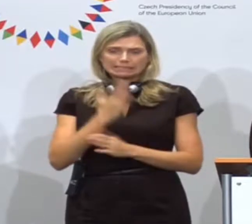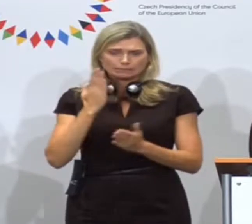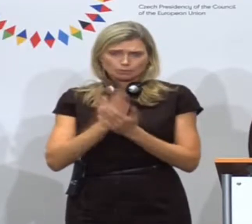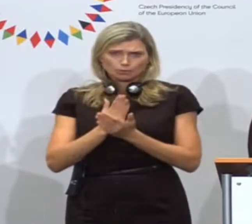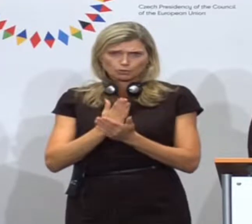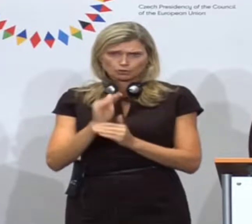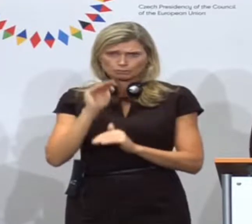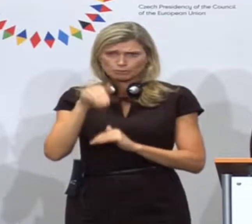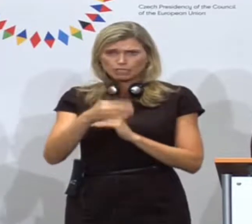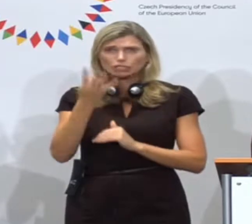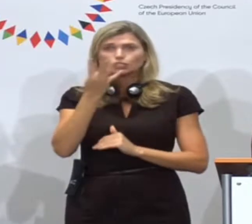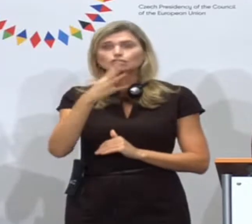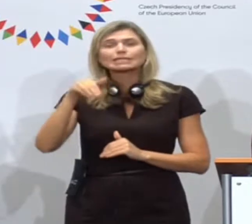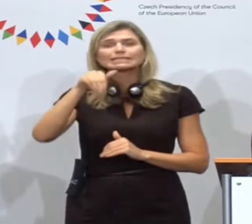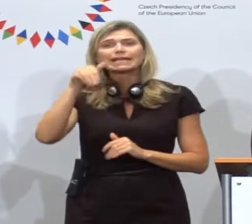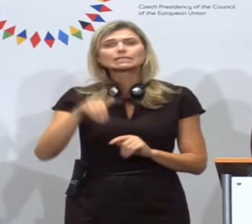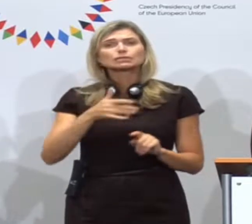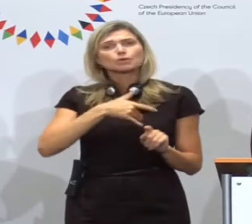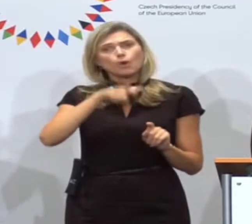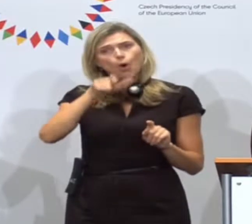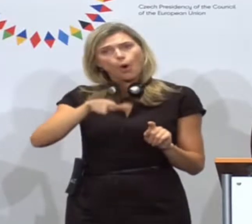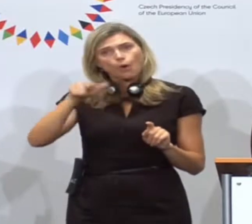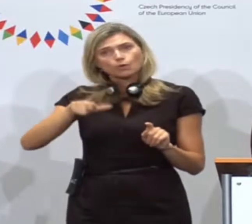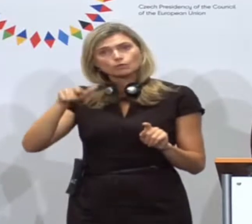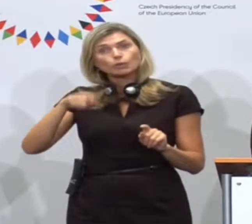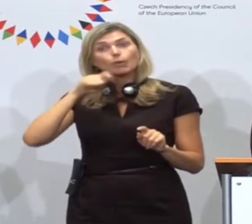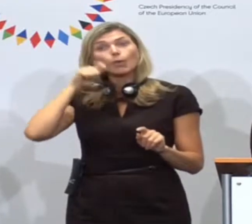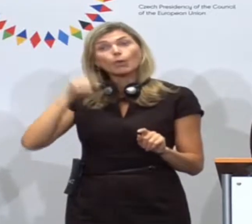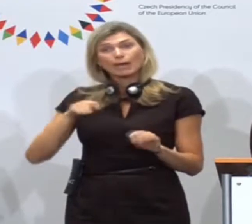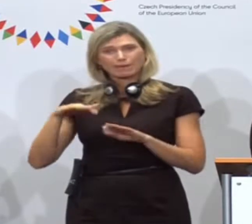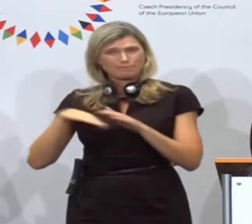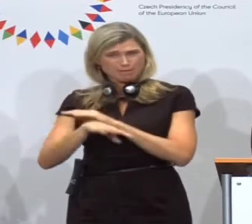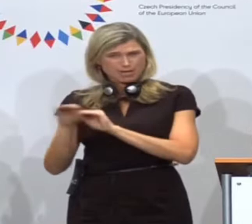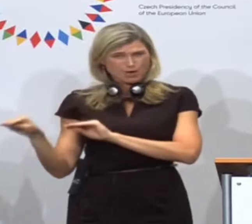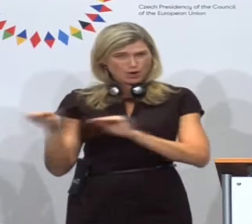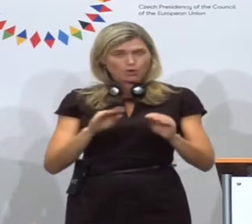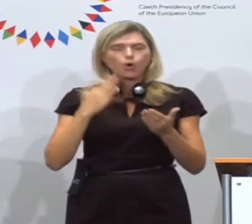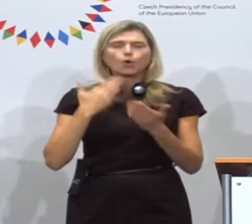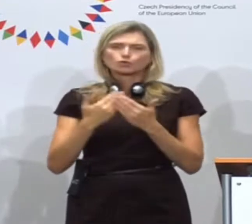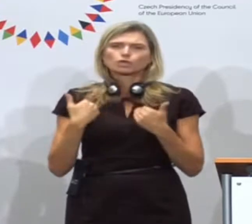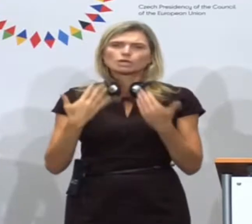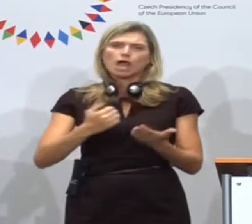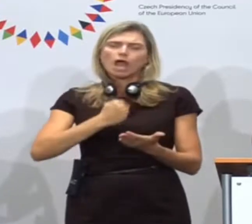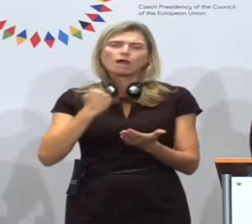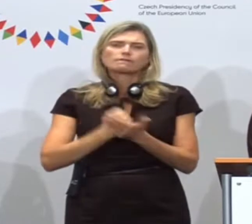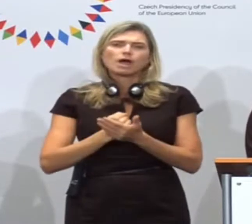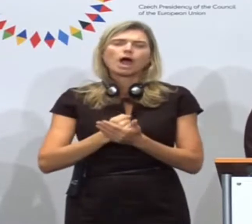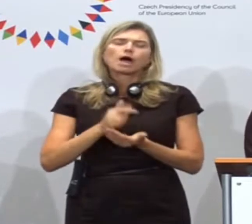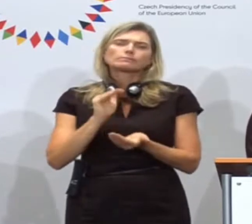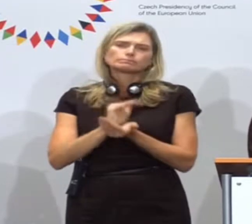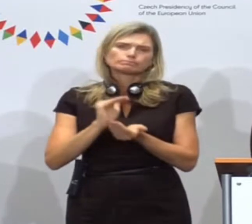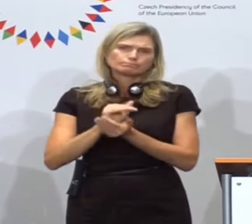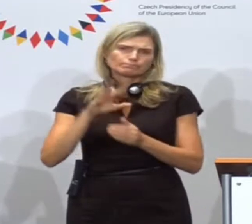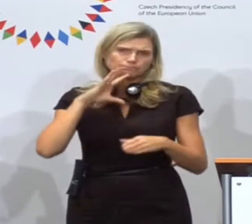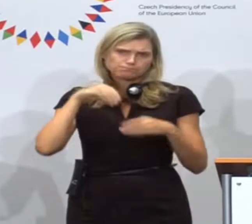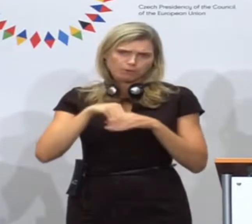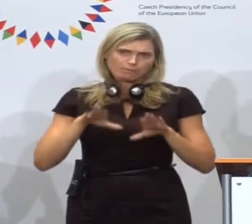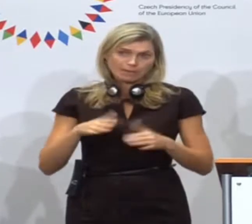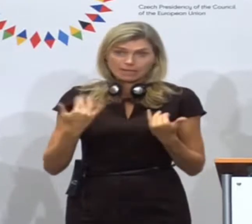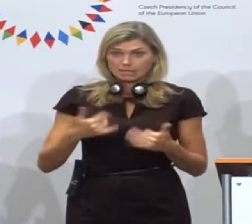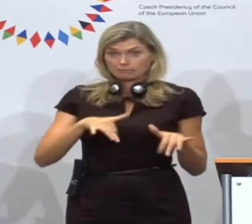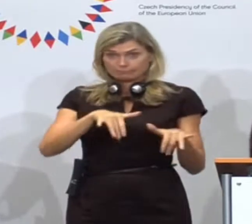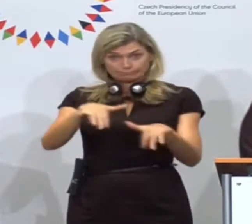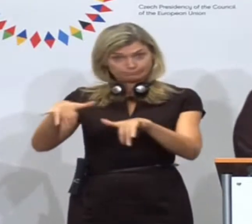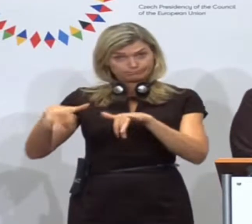400 000 Ukrajinců dostalo v České republice krátkodobý pobyt. Jsou tedy tady, teď